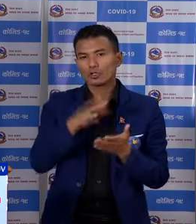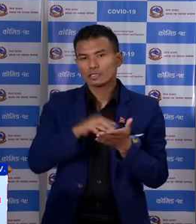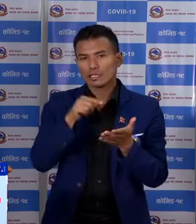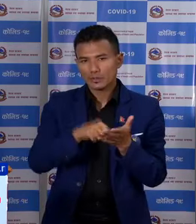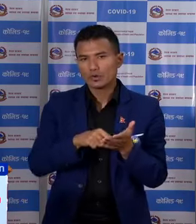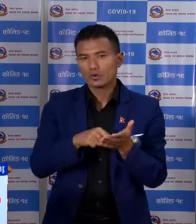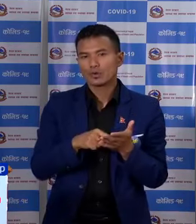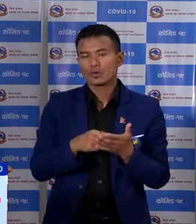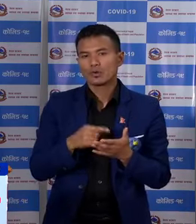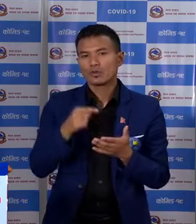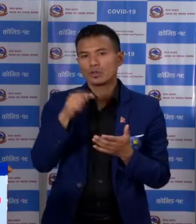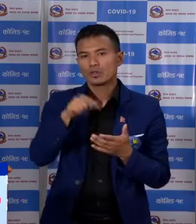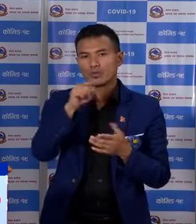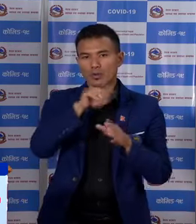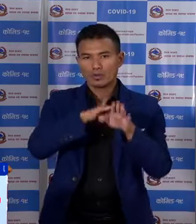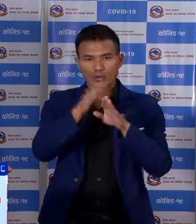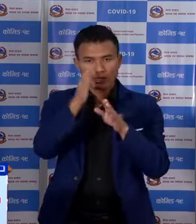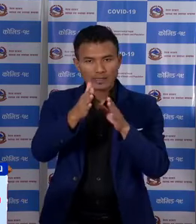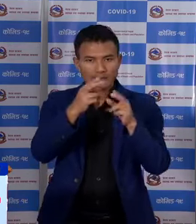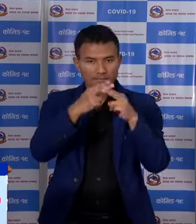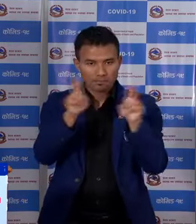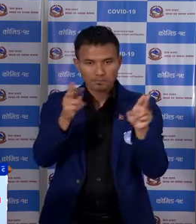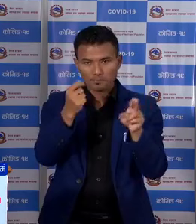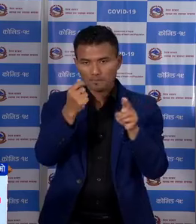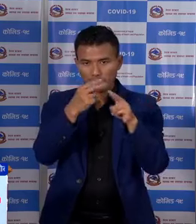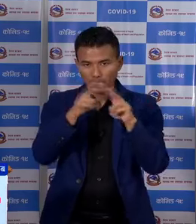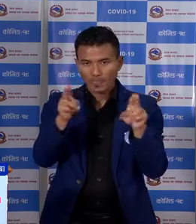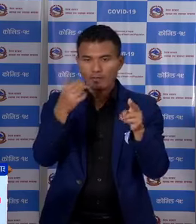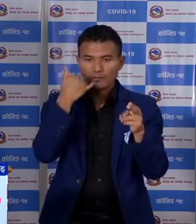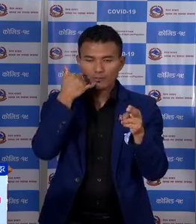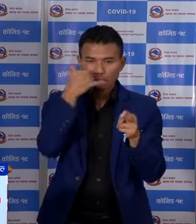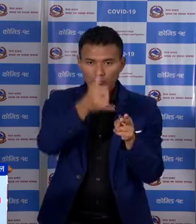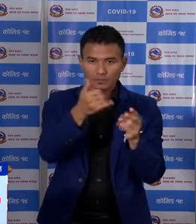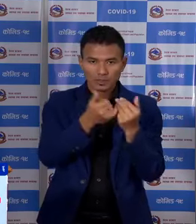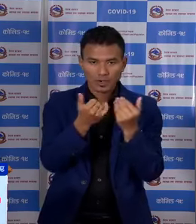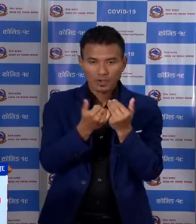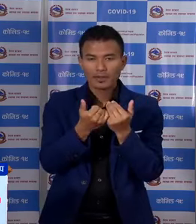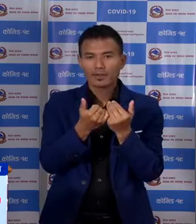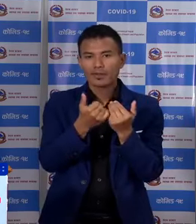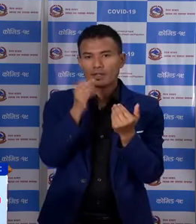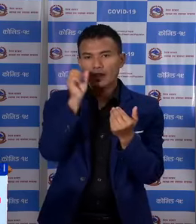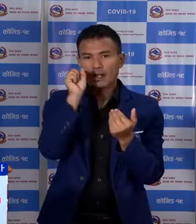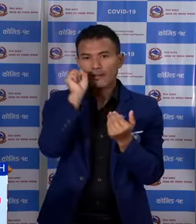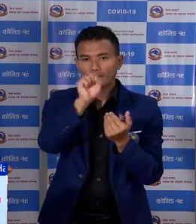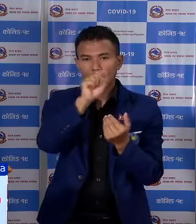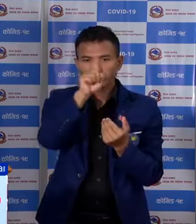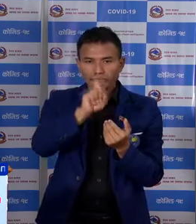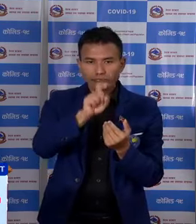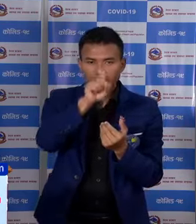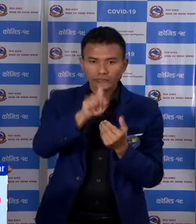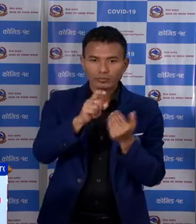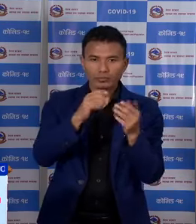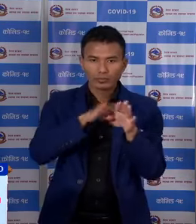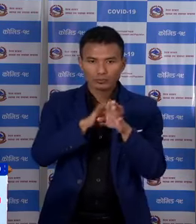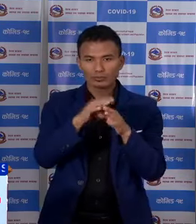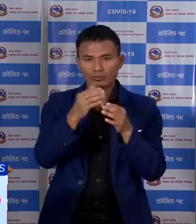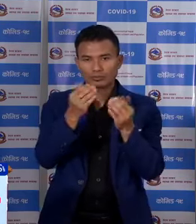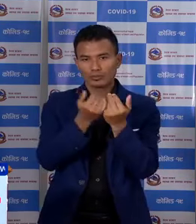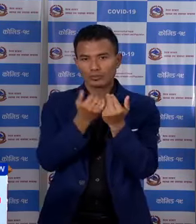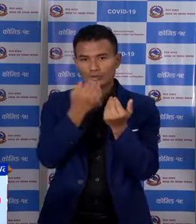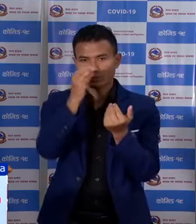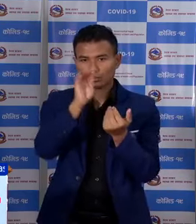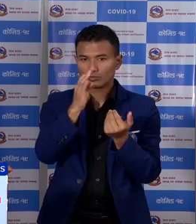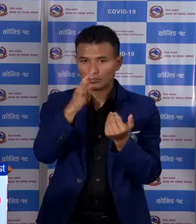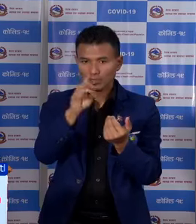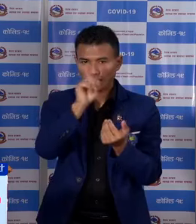सेंटर जाना याहारले निशुल कुरूप मा डायल गरे रा आपनो जिग्या सारू राखना सक्नुँँछ 1130